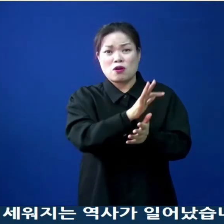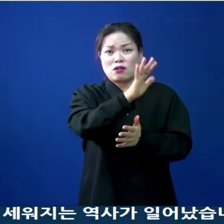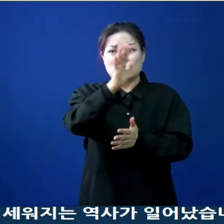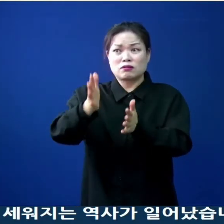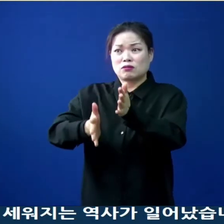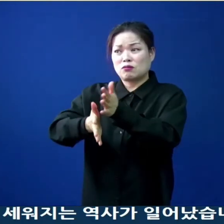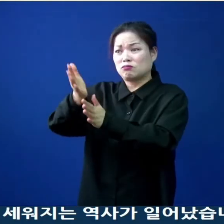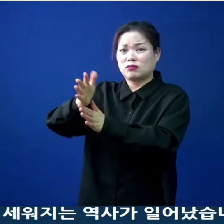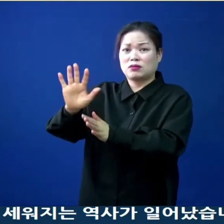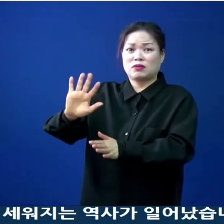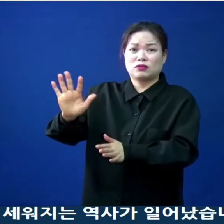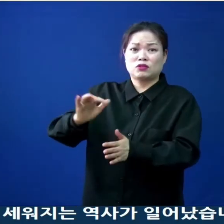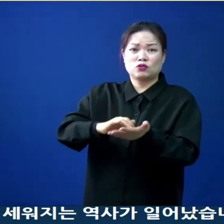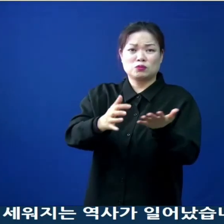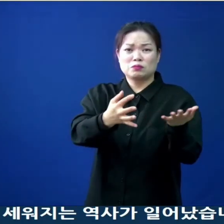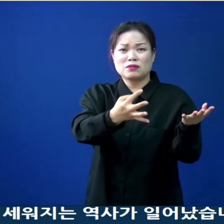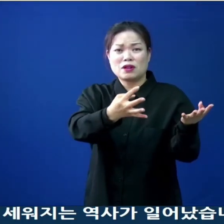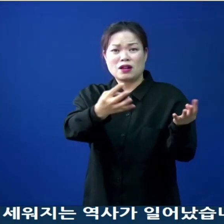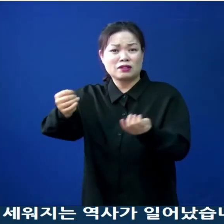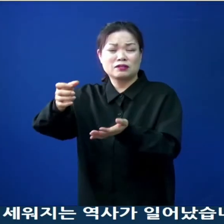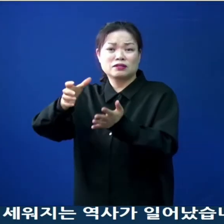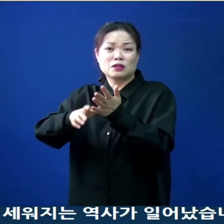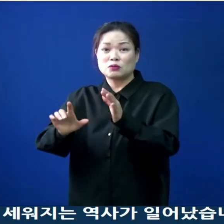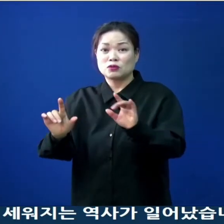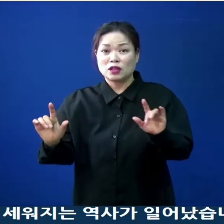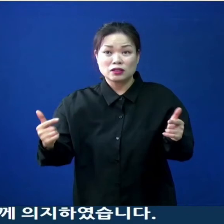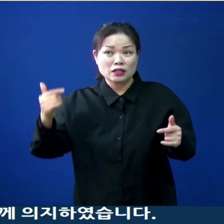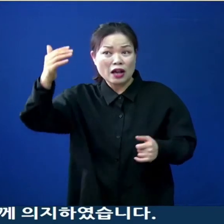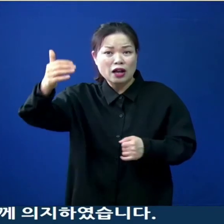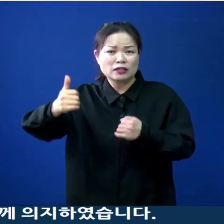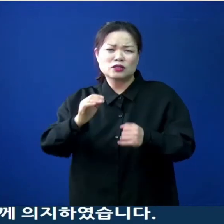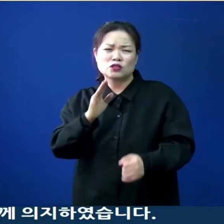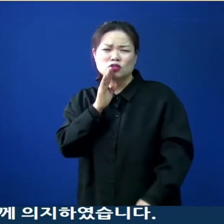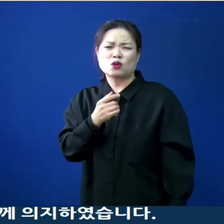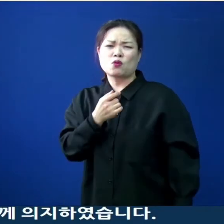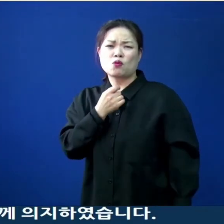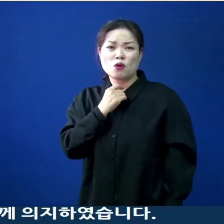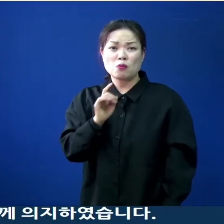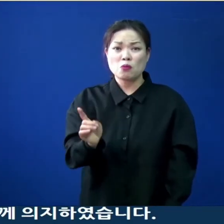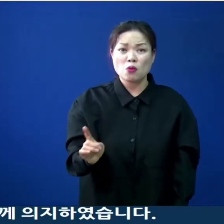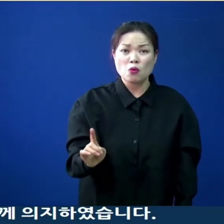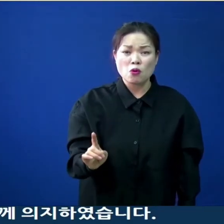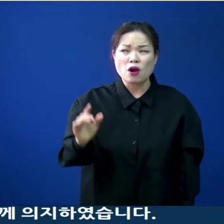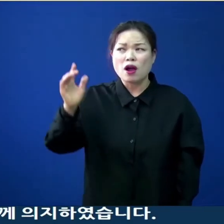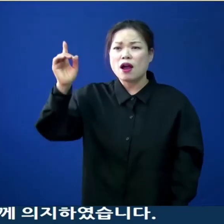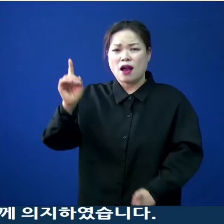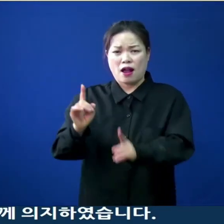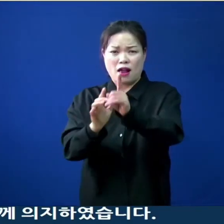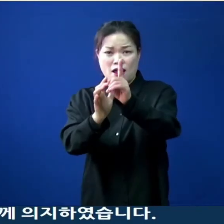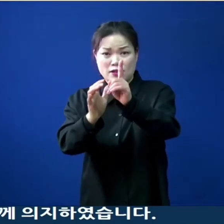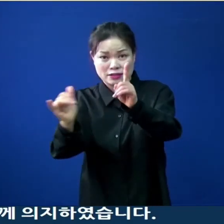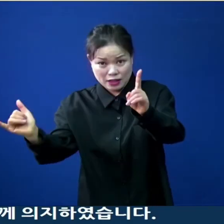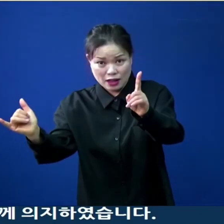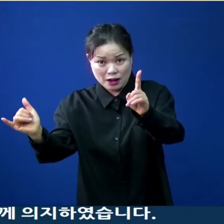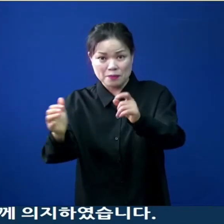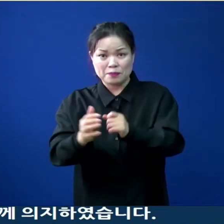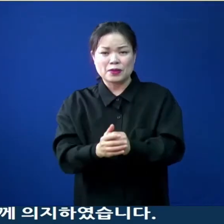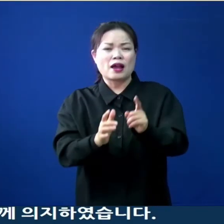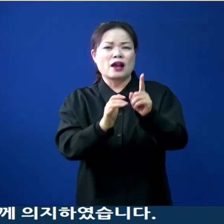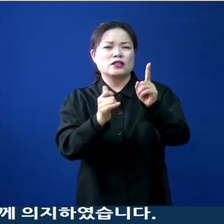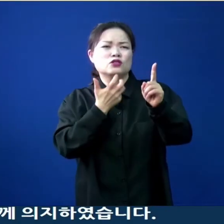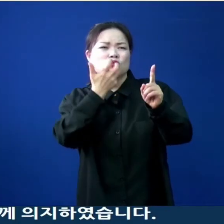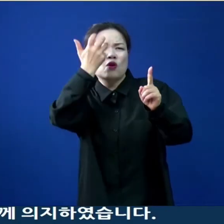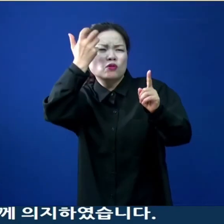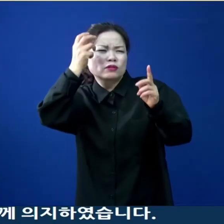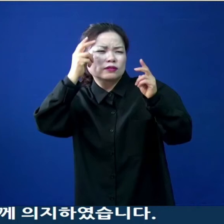아니죠. 수많은 재물도 아닙니다. 하나님이 진짜 원하시는 것은 누구입니까? 한 사람입니다. 한